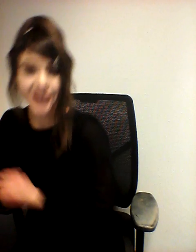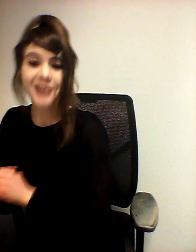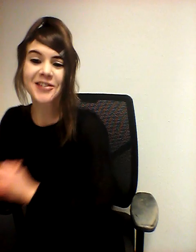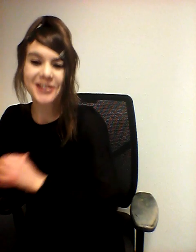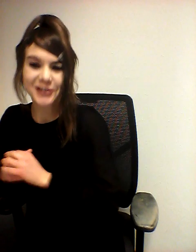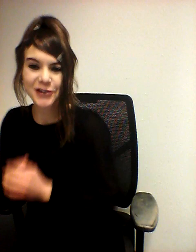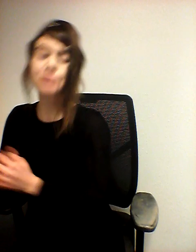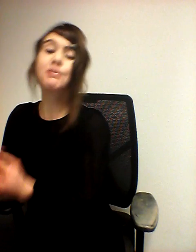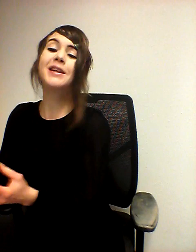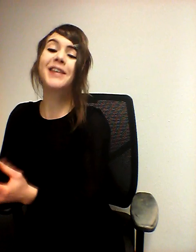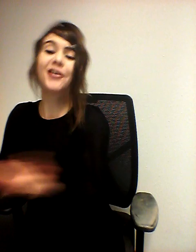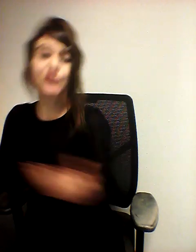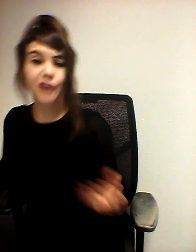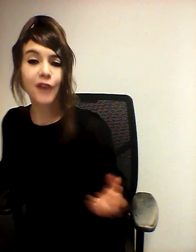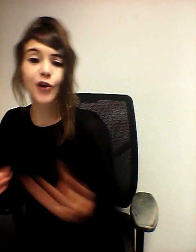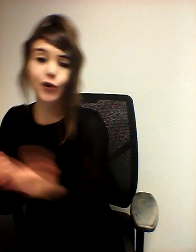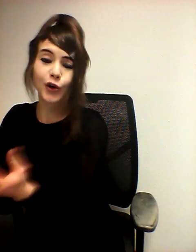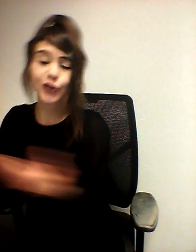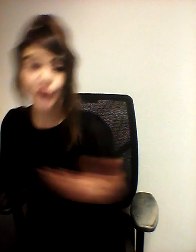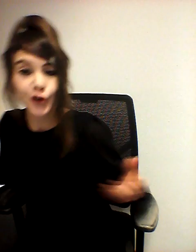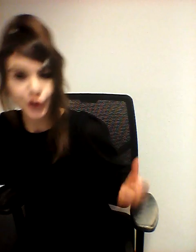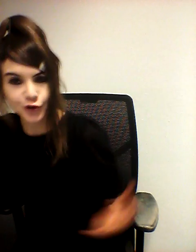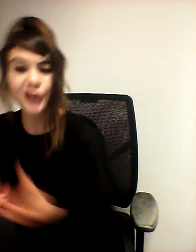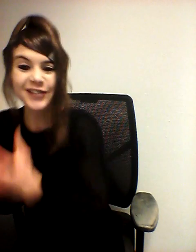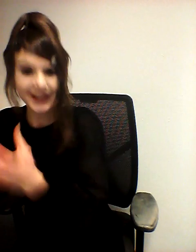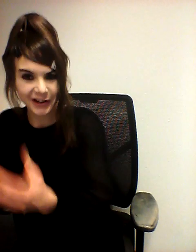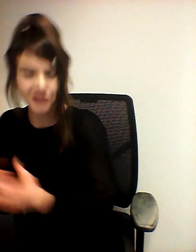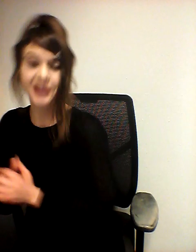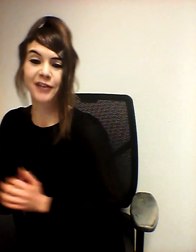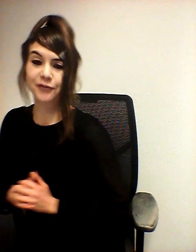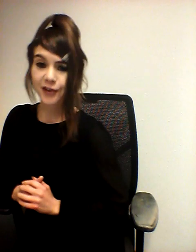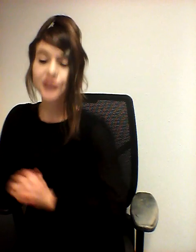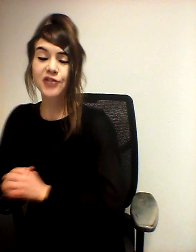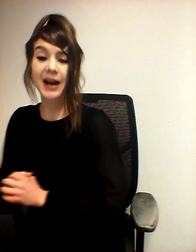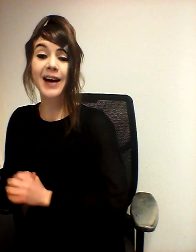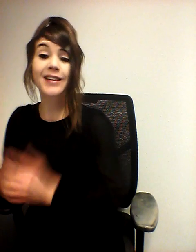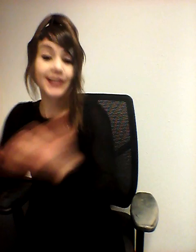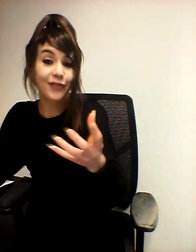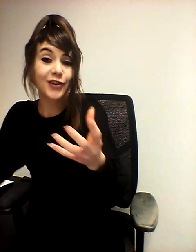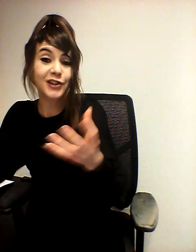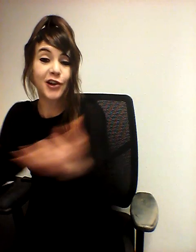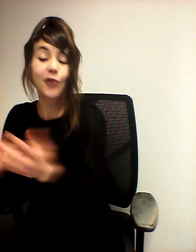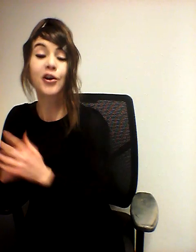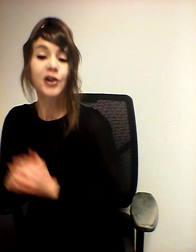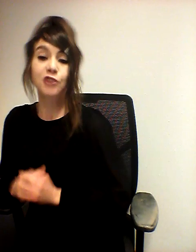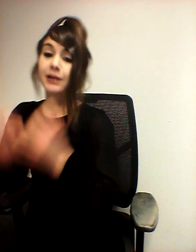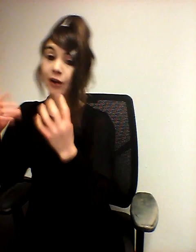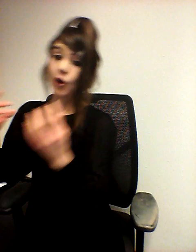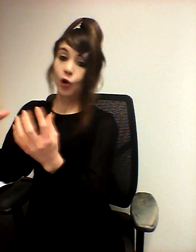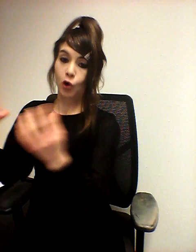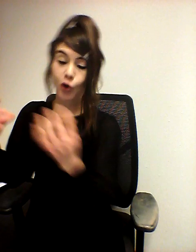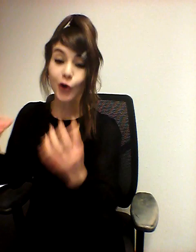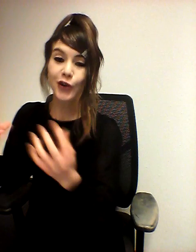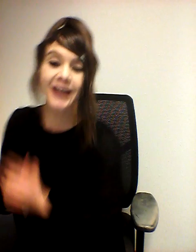dat je spieren dan wel kunnen zullen herstellen van schade en dat je ook spiergroei